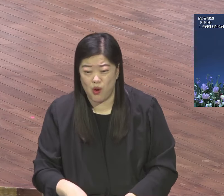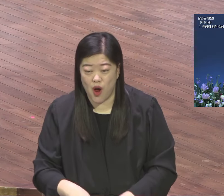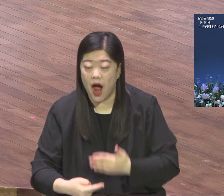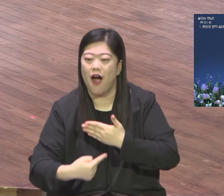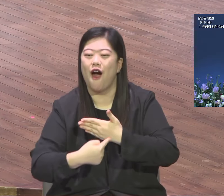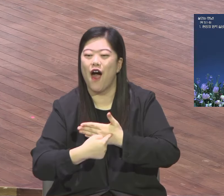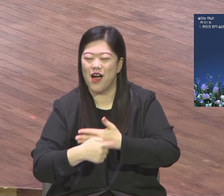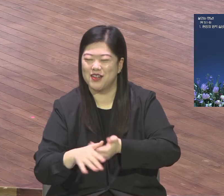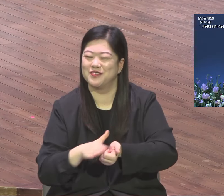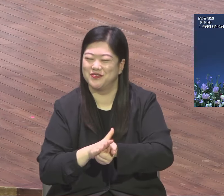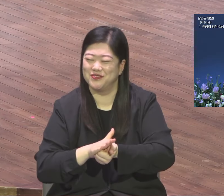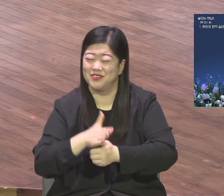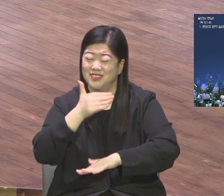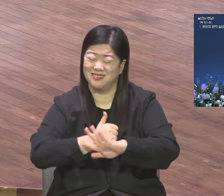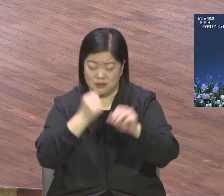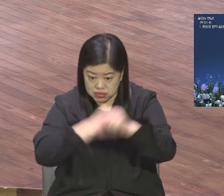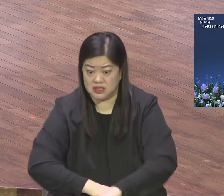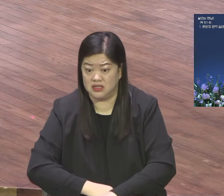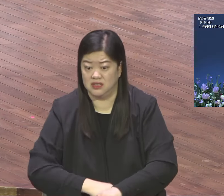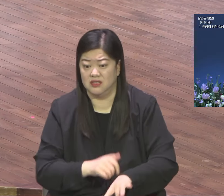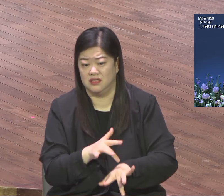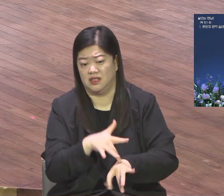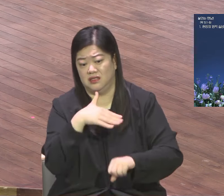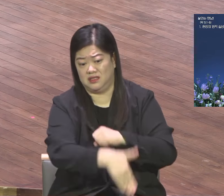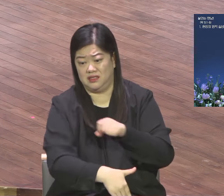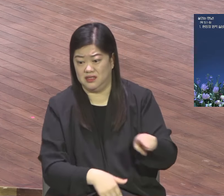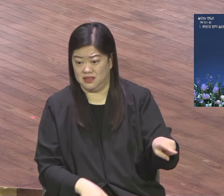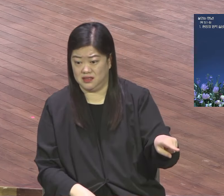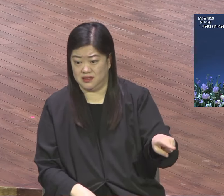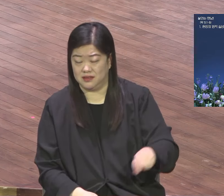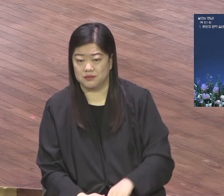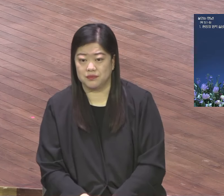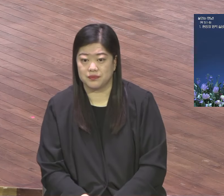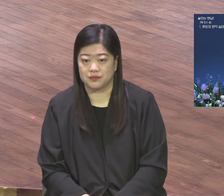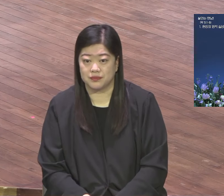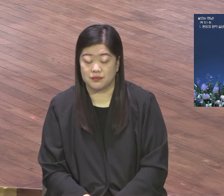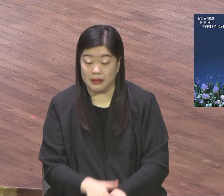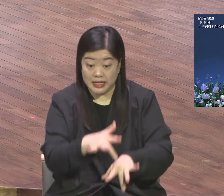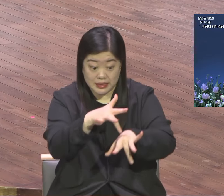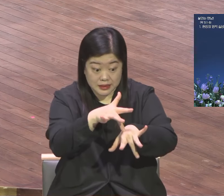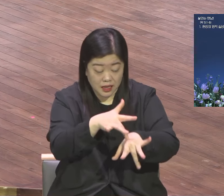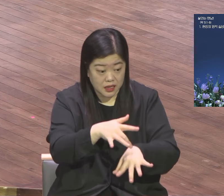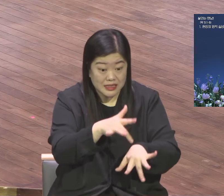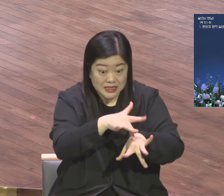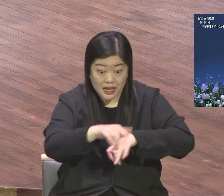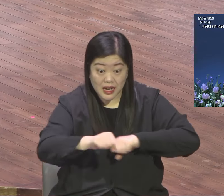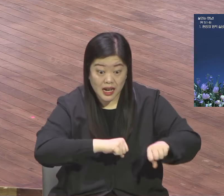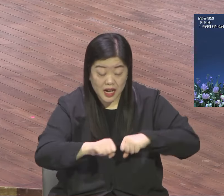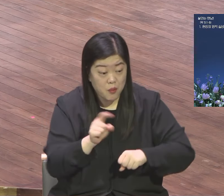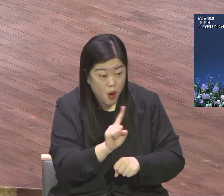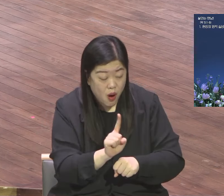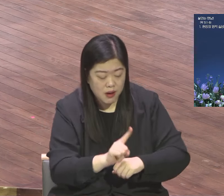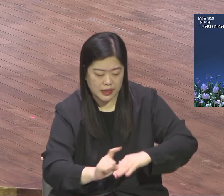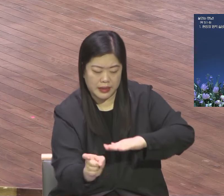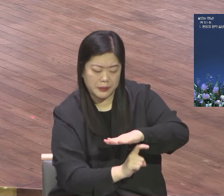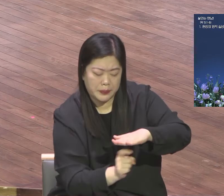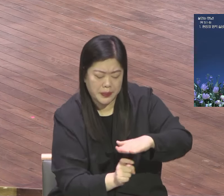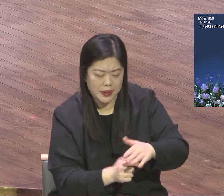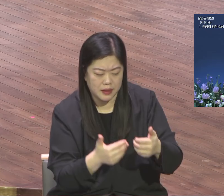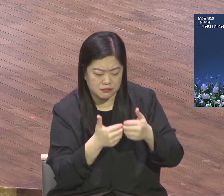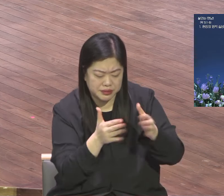요한복음 10장 10절에 보면 예수님께서 도둑이 오는 것은 도둑질하고 죽이고 멸망하시는 것뿐이요.